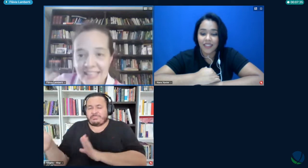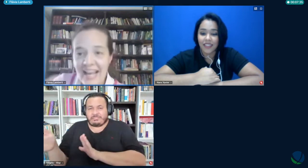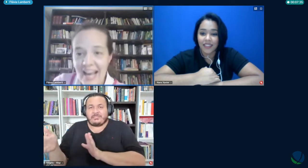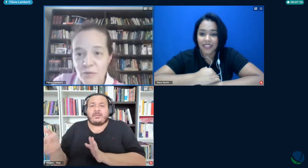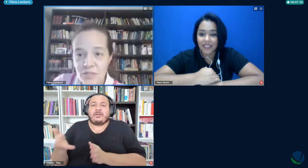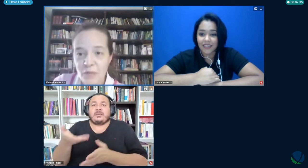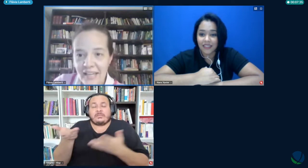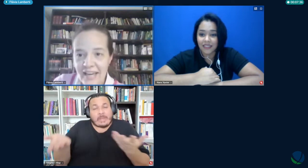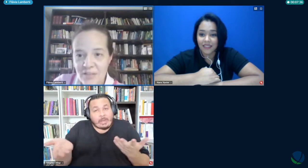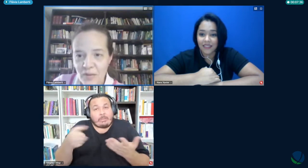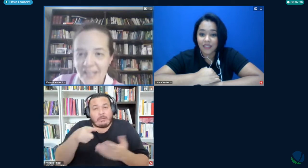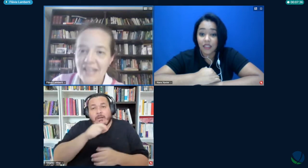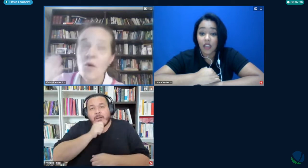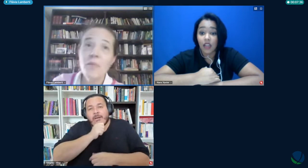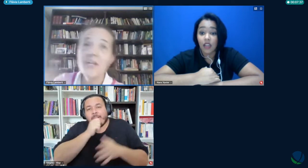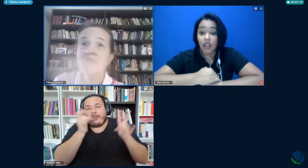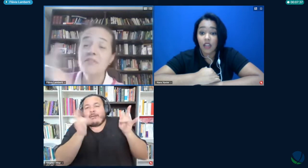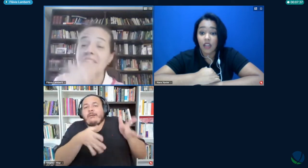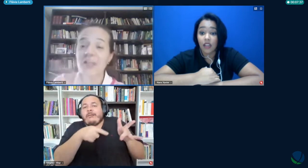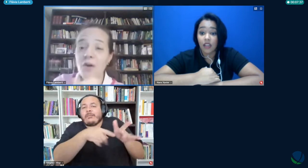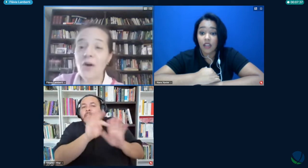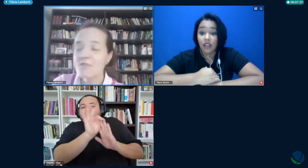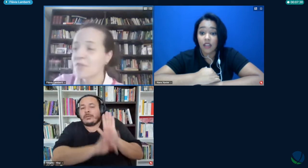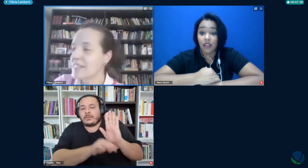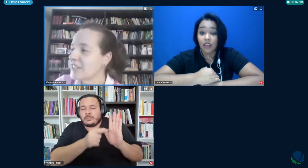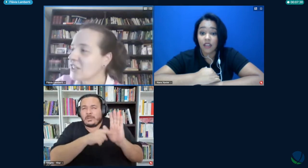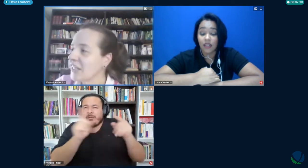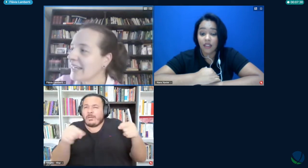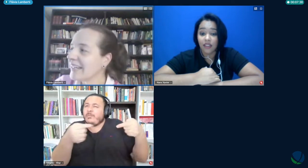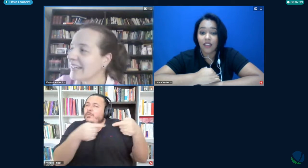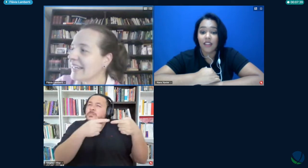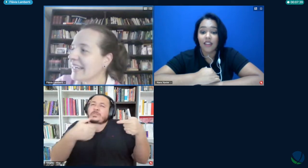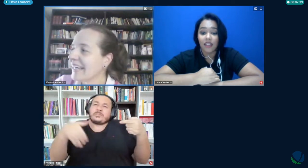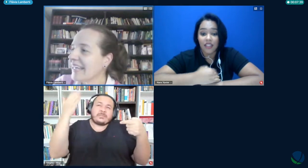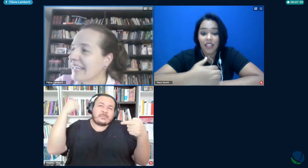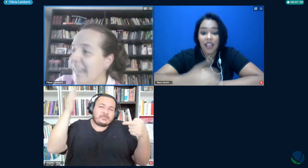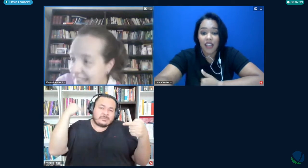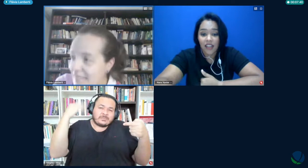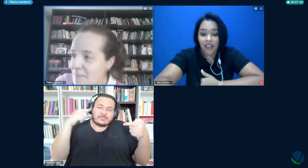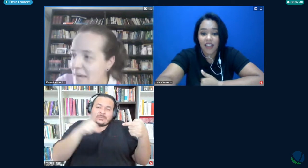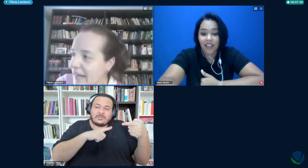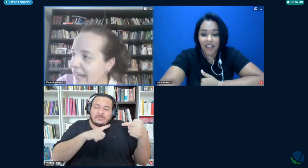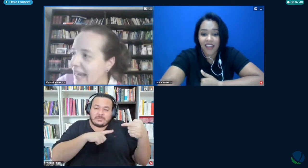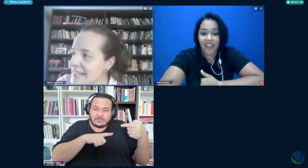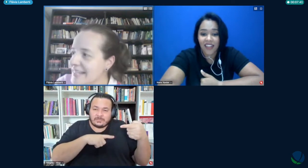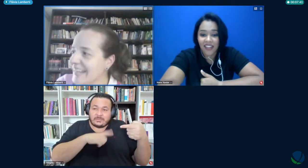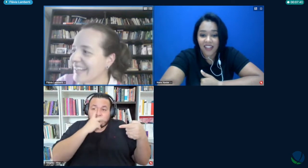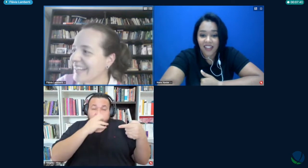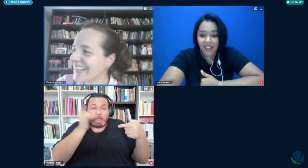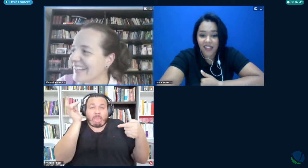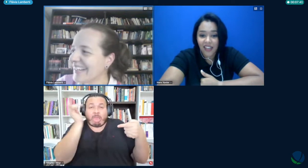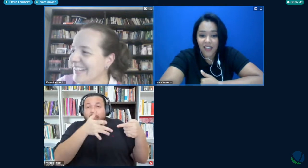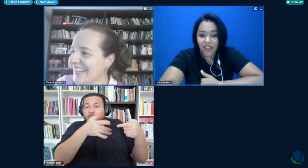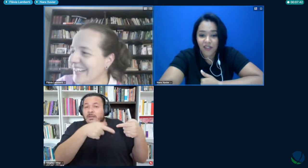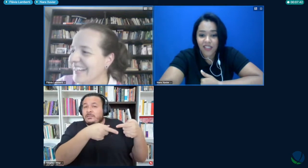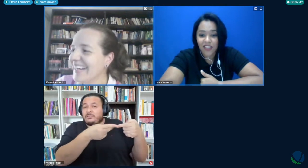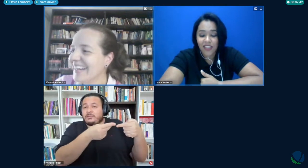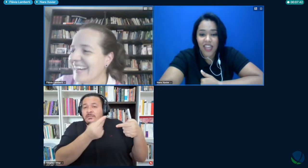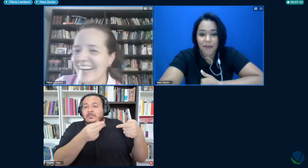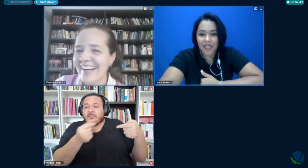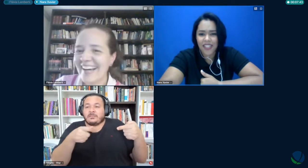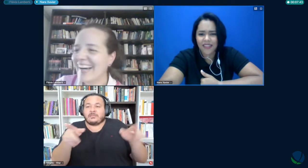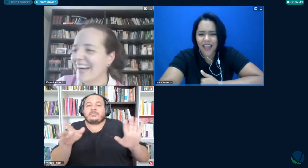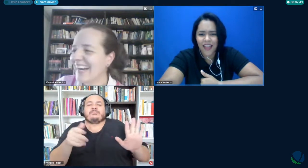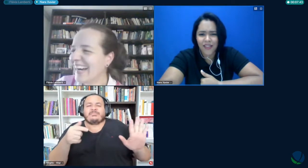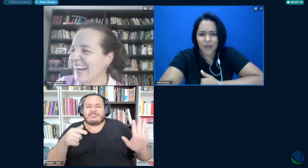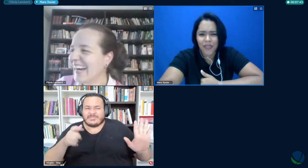Mas ainda há no seu texto um objetivo anterior que você tinha, que ainda permanece. Acho que eu esqueci,